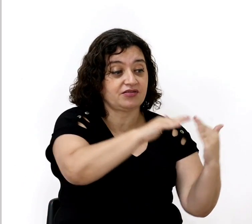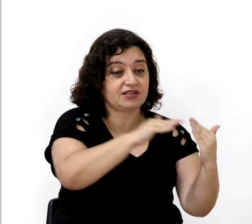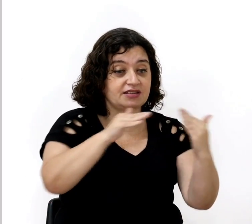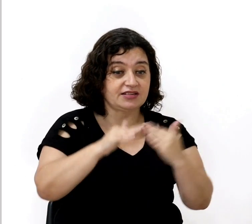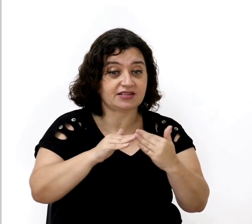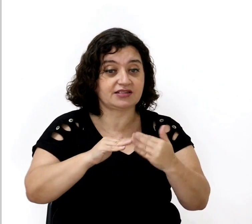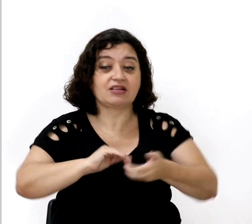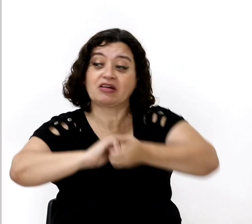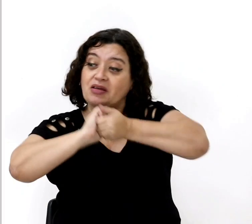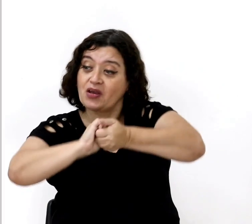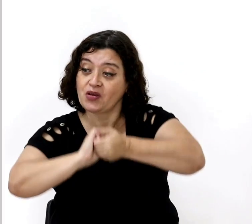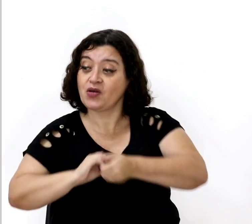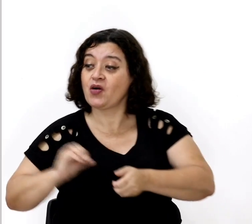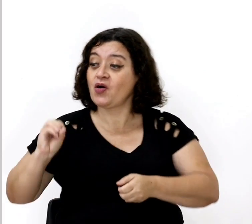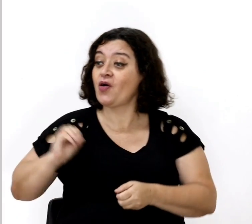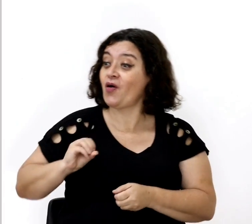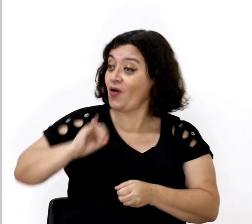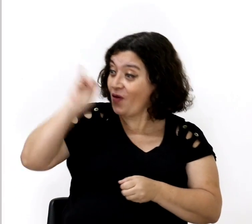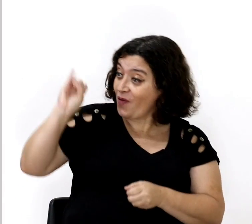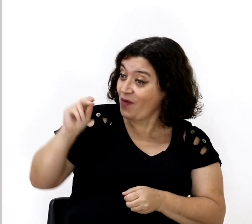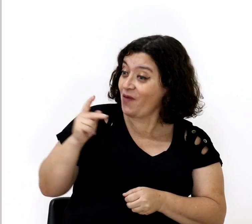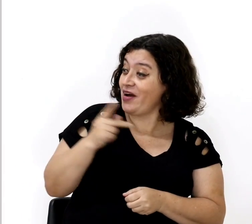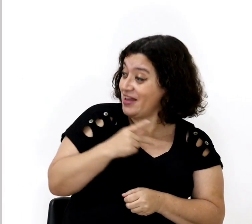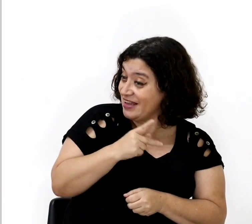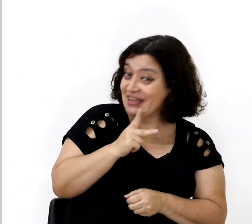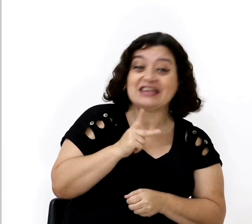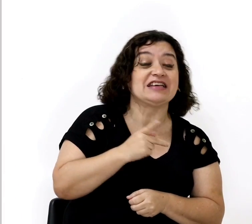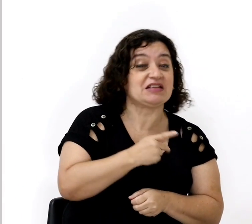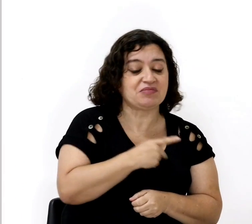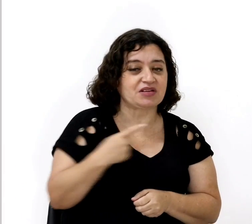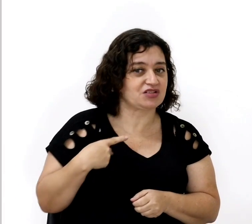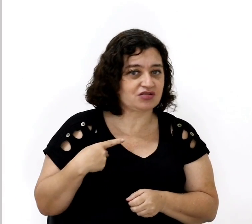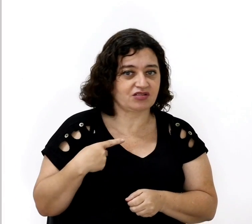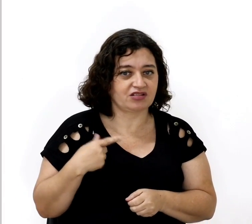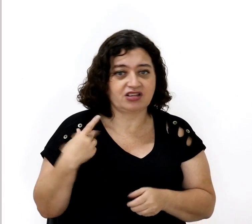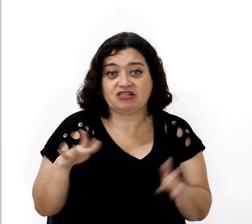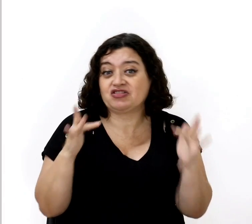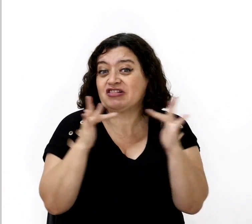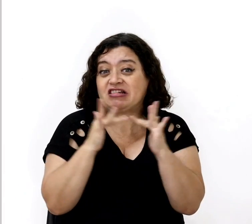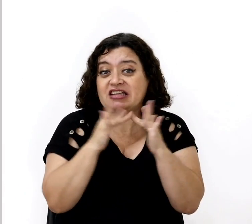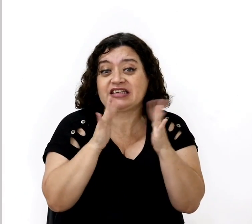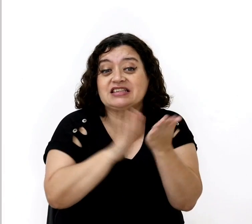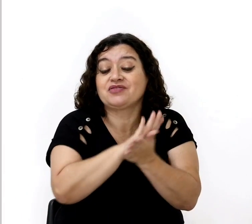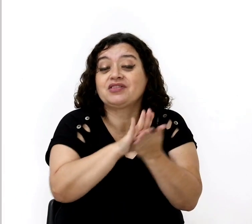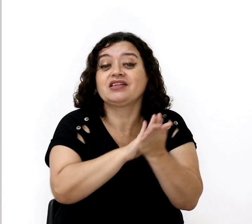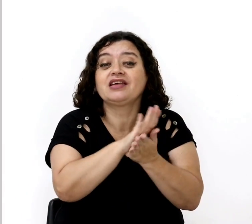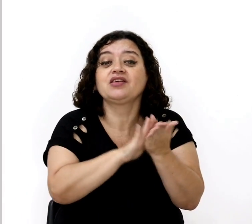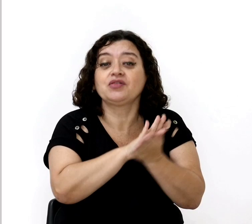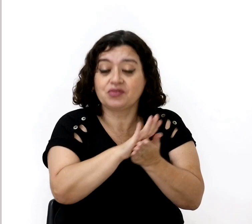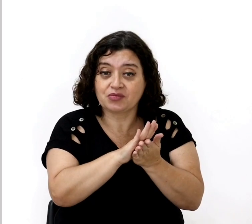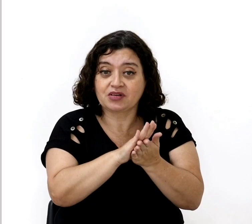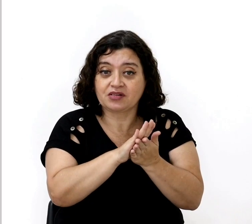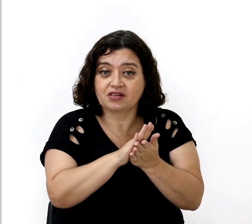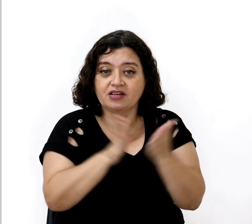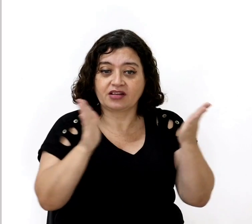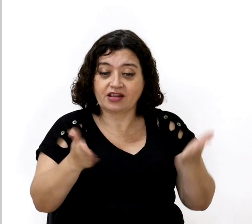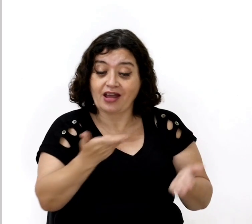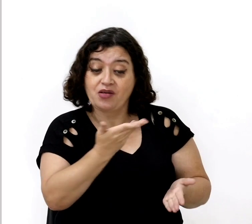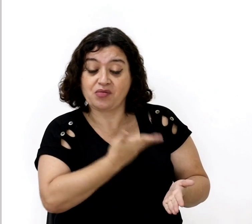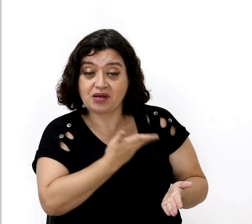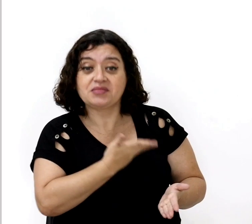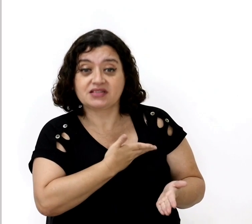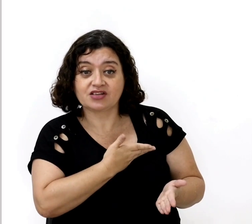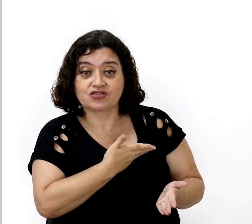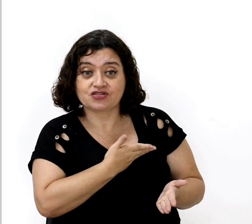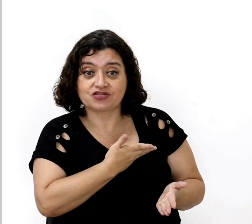me cumprimenta. Ô, pastor! E a gente não tinha ligação nenhuma, e tem uma amizade,